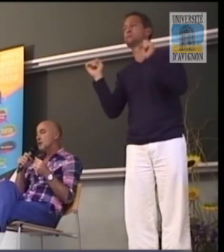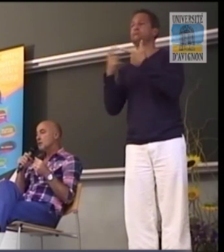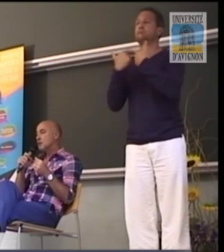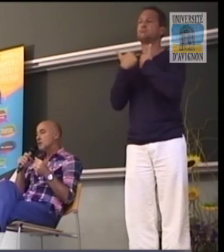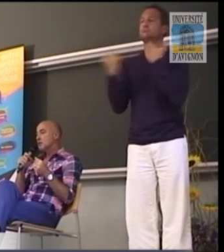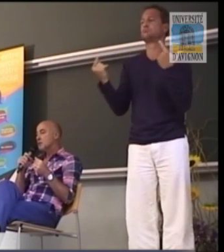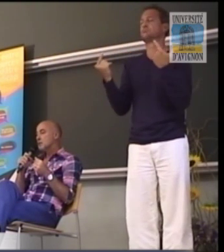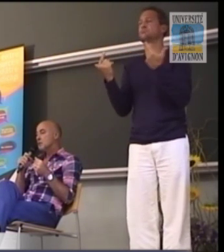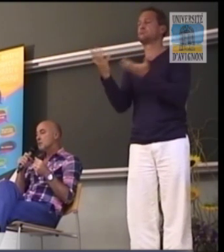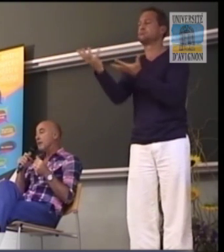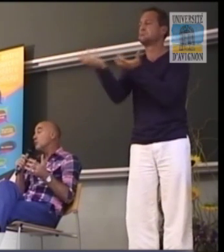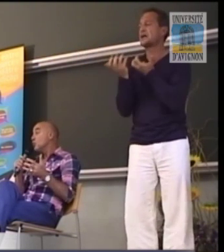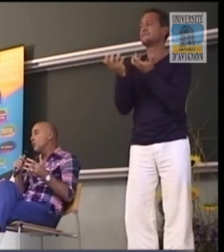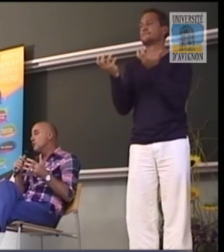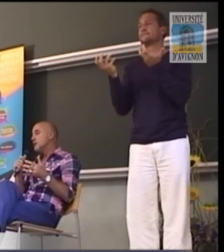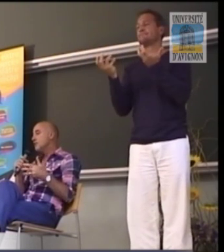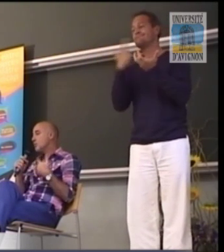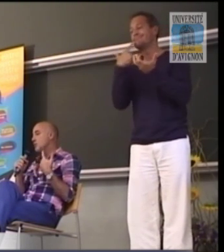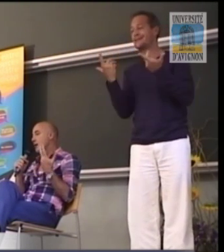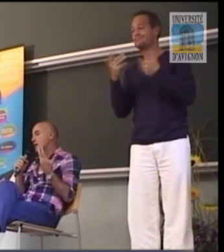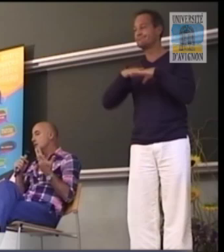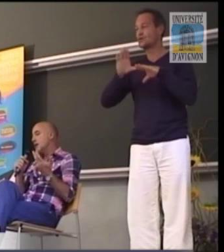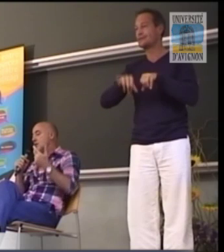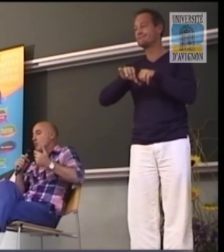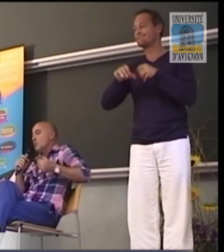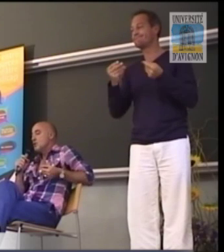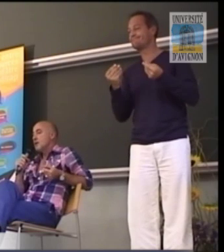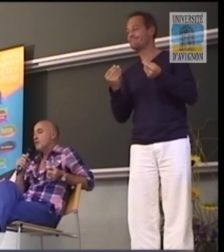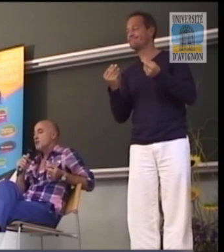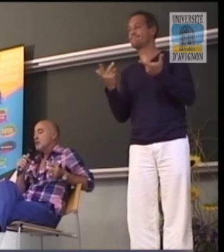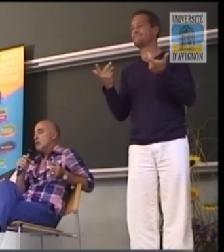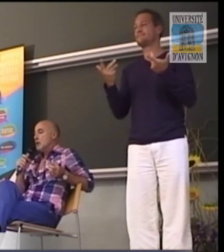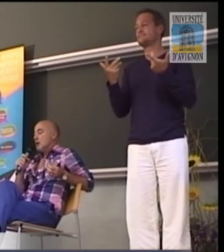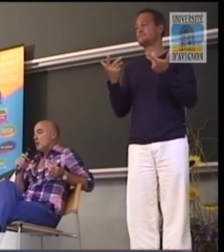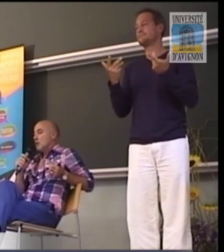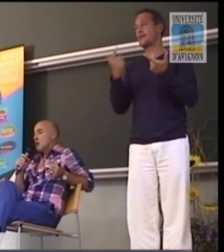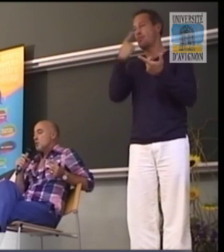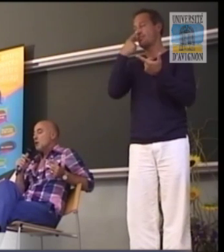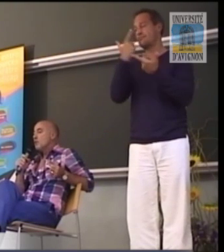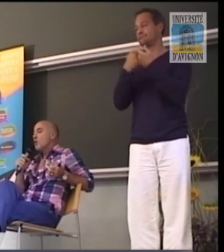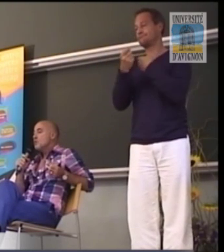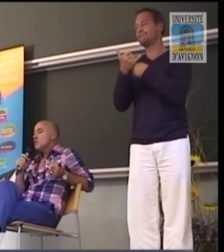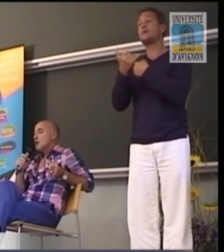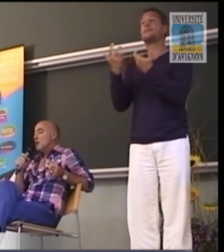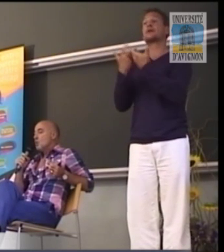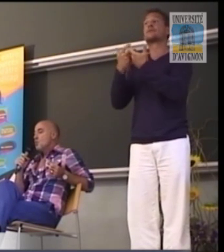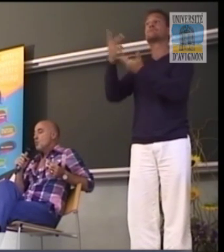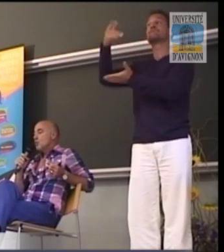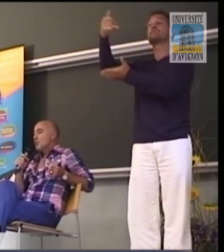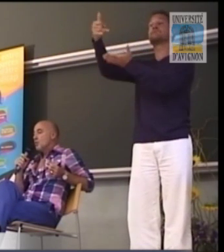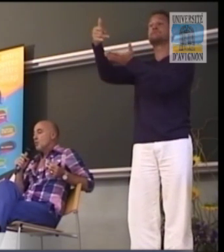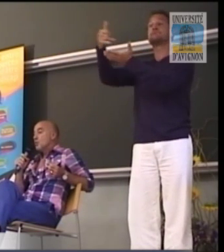dirais, pas du tout productive. Je pense à un théâtre où j'étais invité en région Île-de-France,